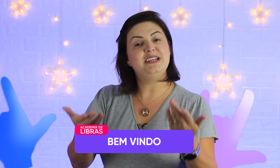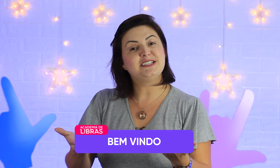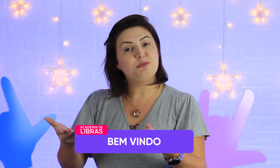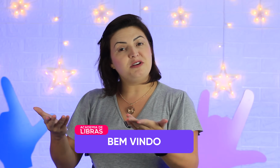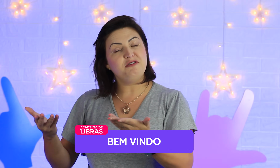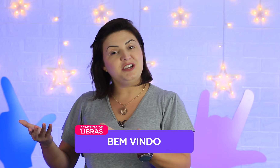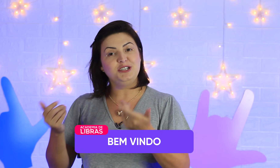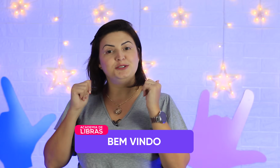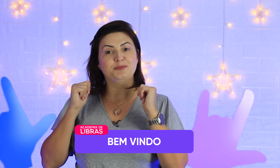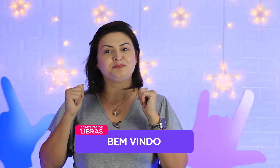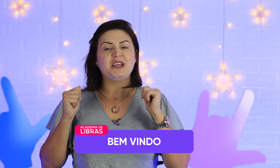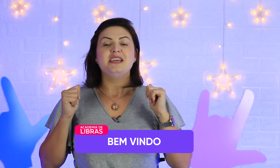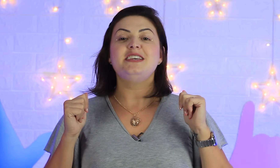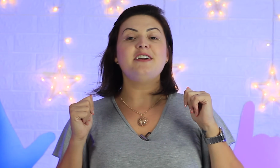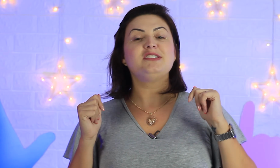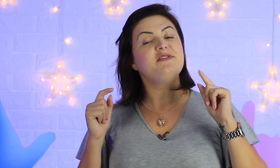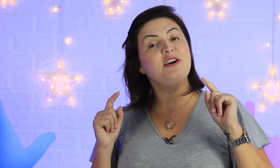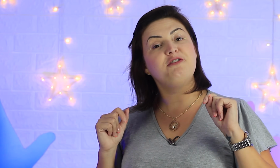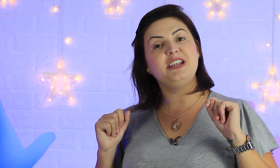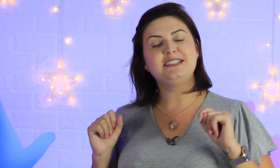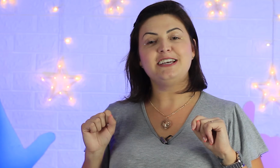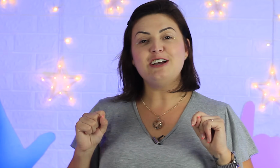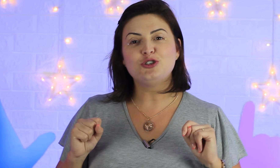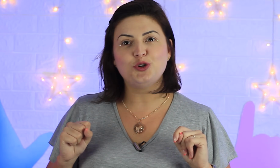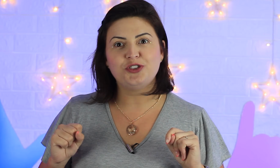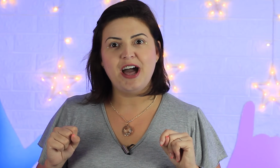ele ser bem-vindo. E aí você vai oferecer ajuda.